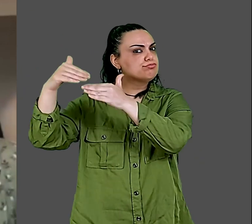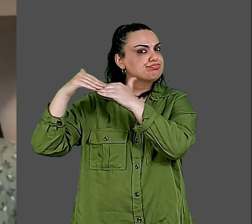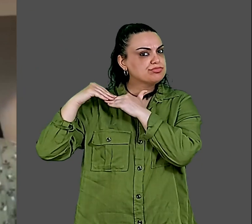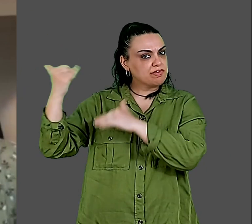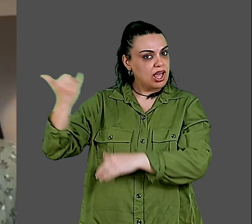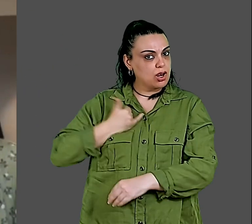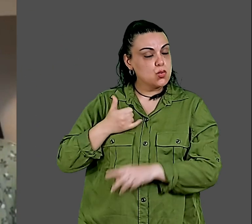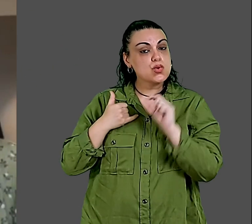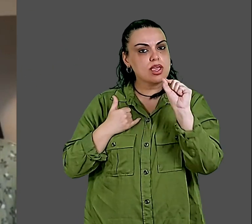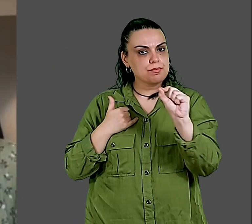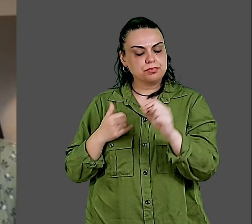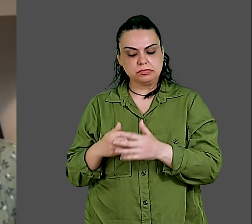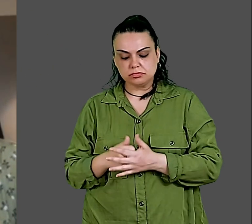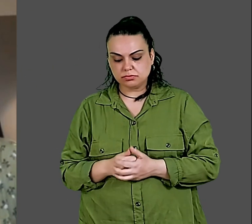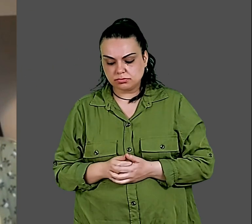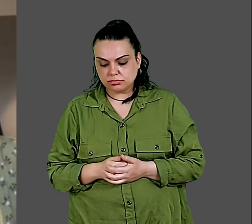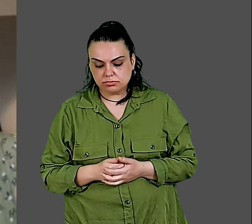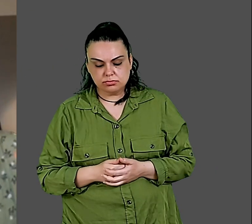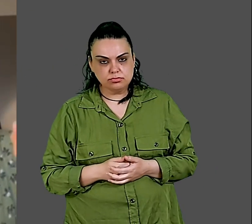falou assim para mim: